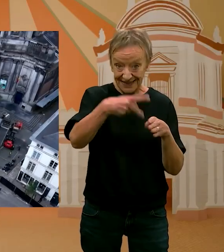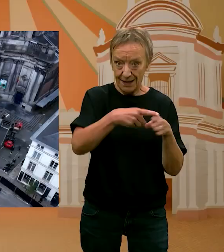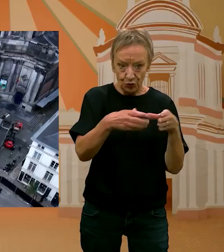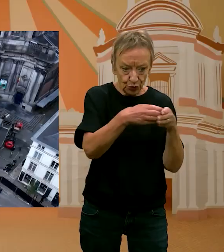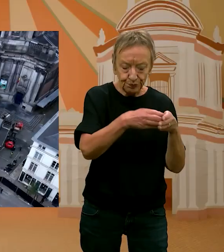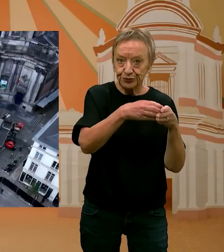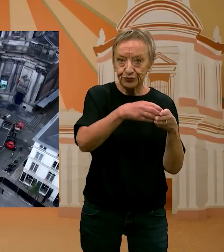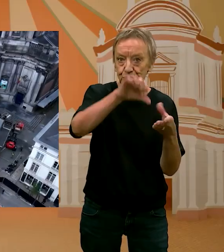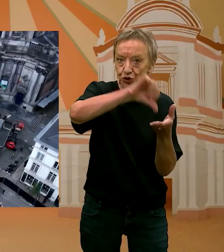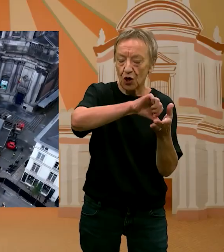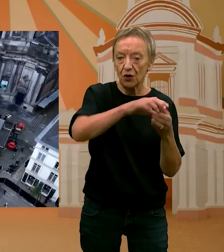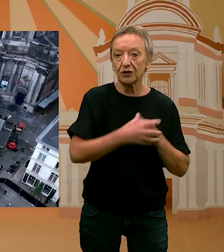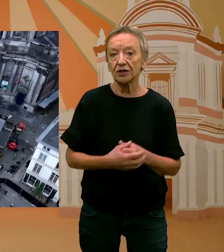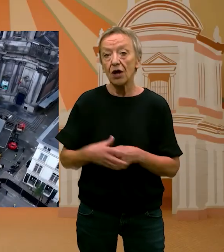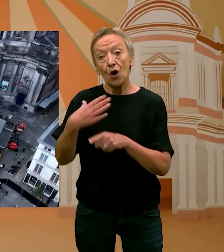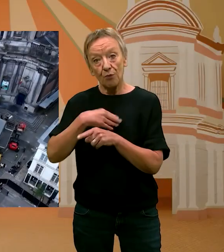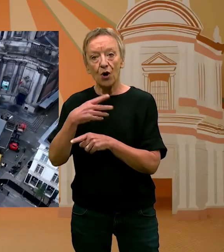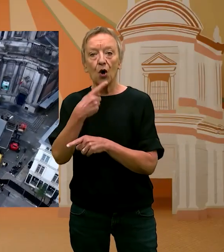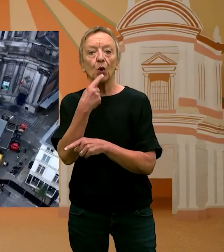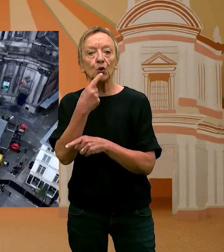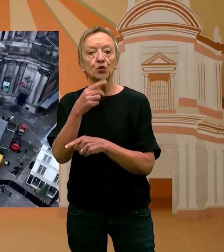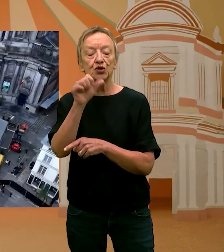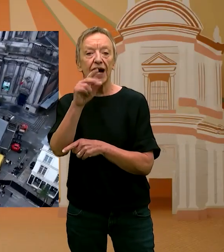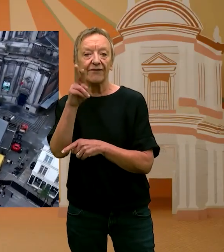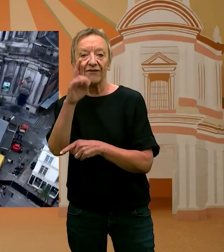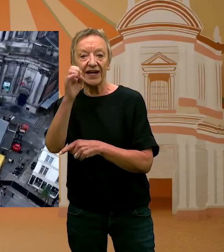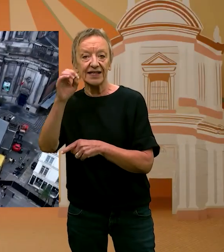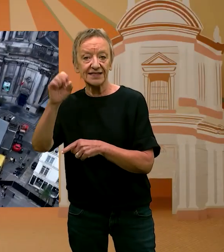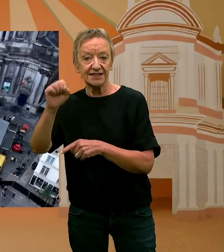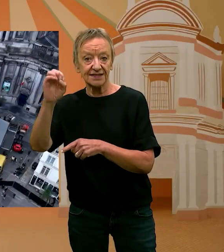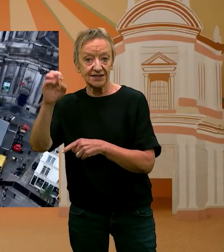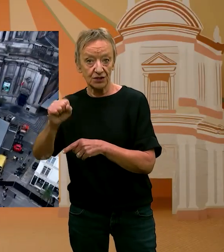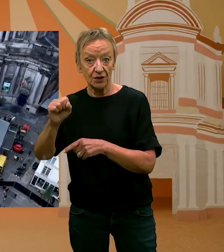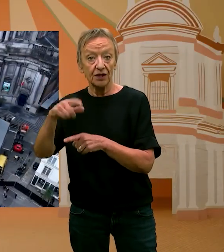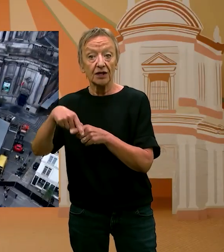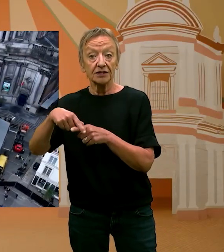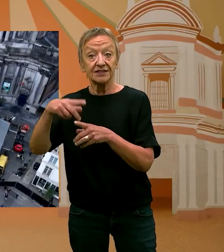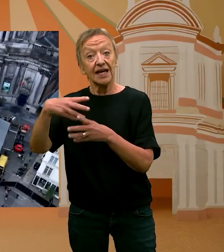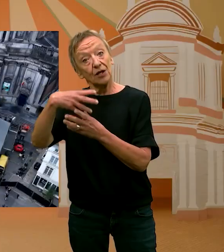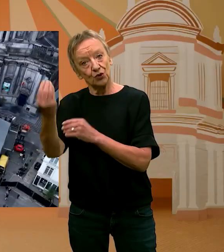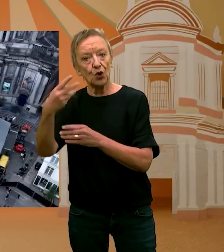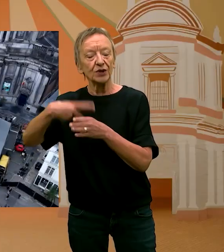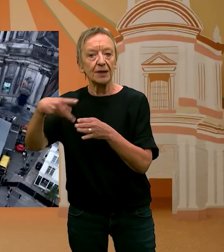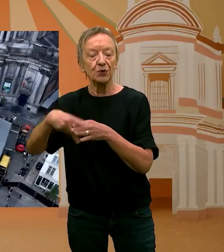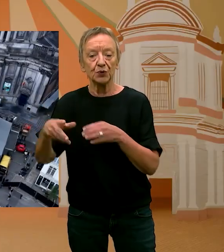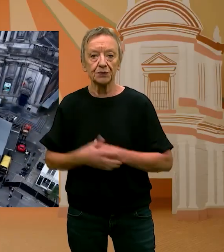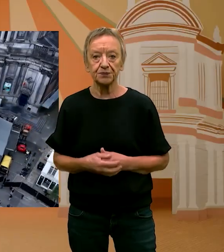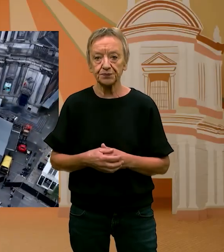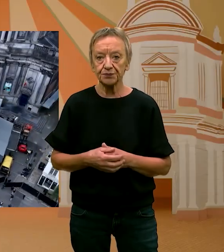en blanc et rouge, on a les externes à Namur qui sont représentés. Il y a déjà eu plusieurs